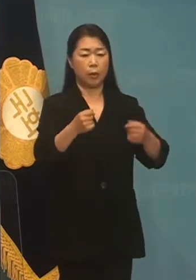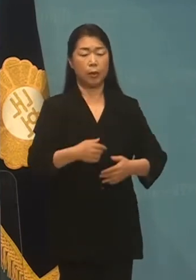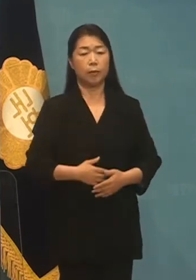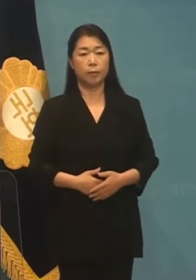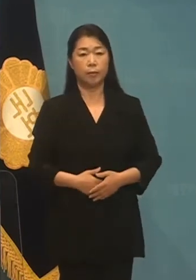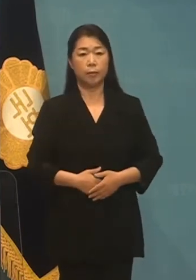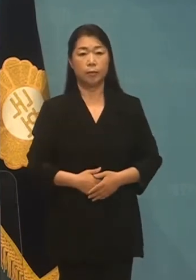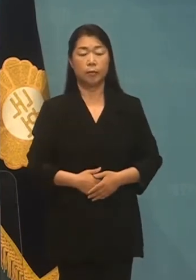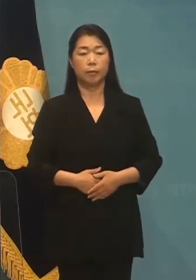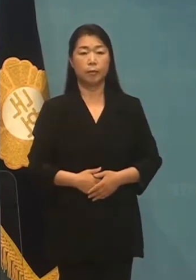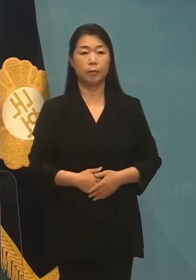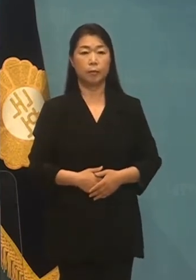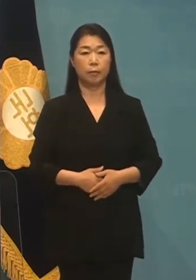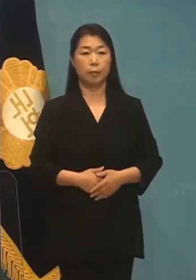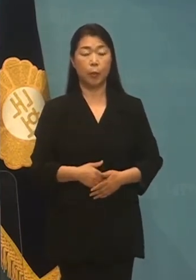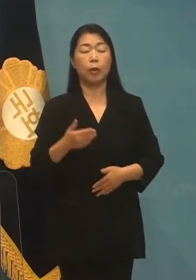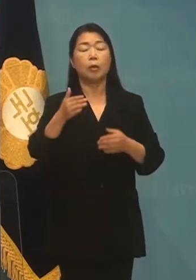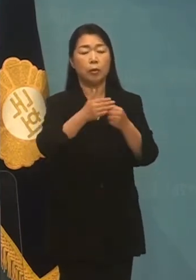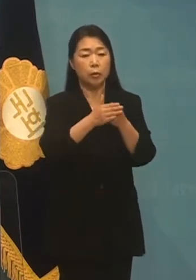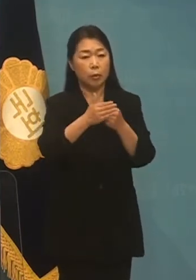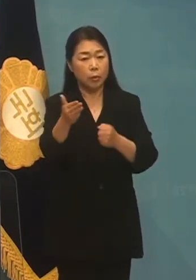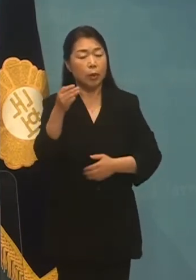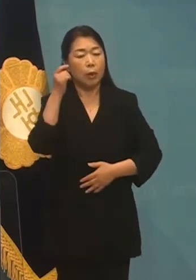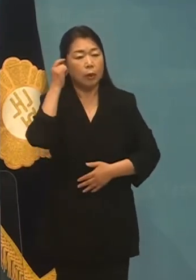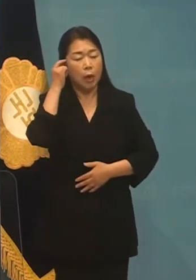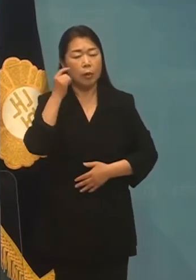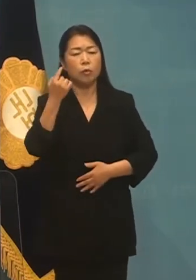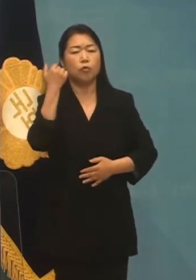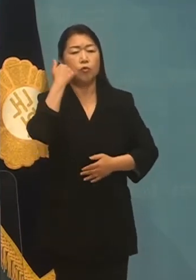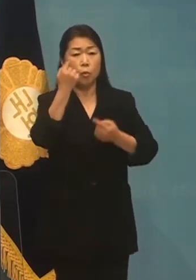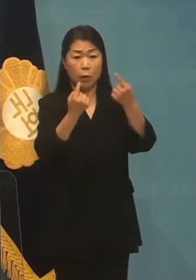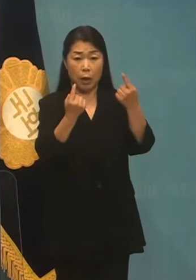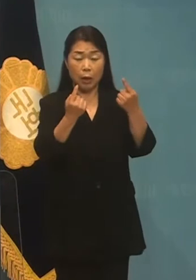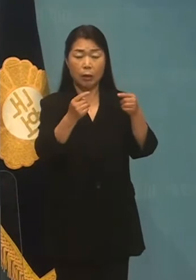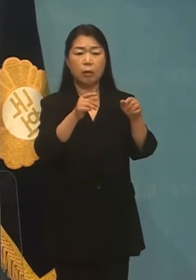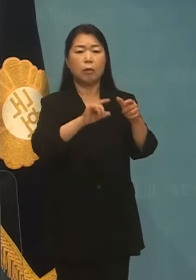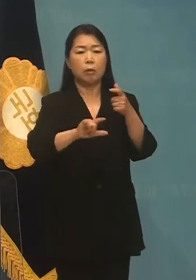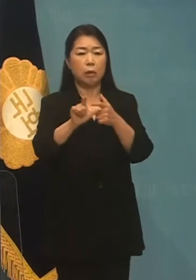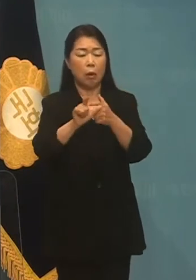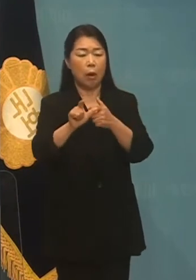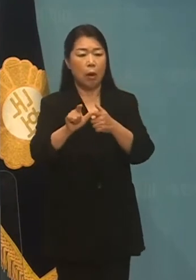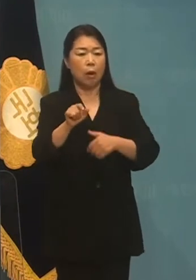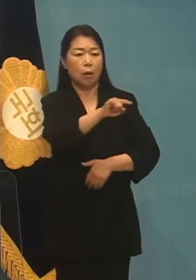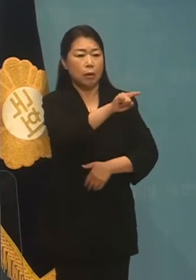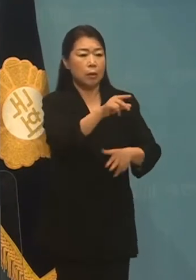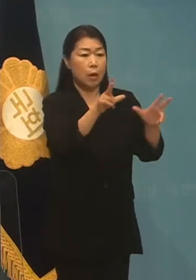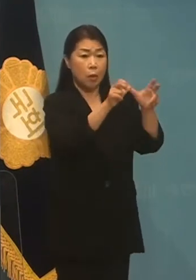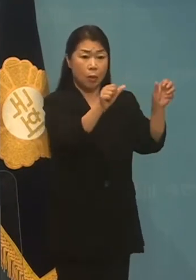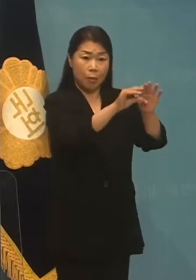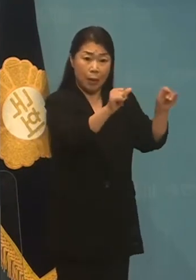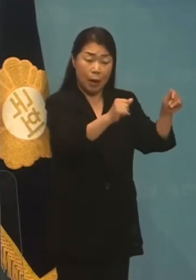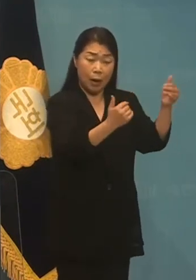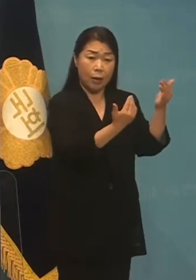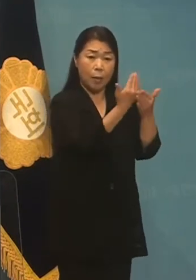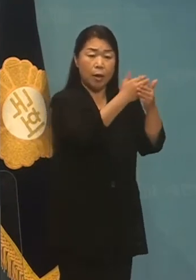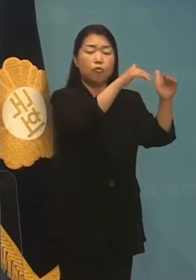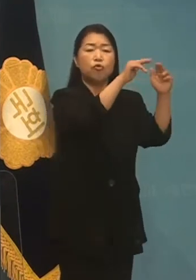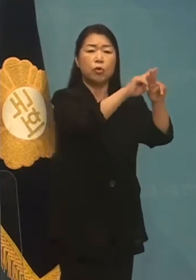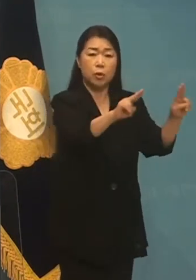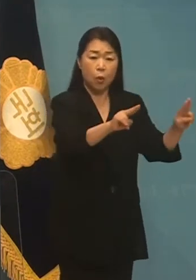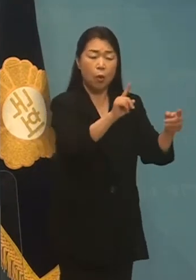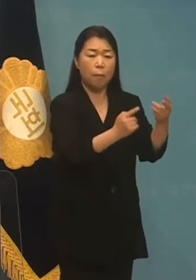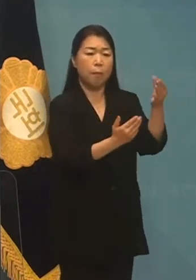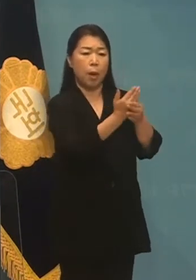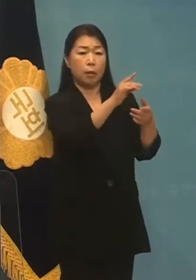바 있습니다. 그래서 누구보다도 남다른 관심을 가지고